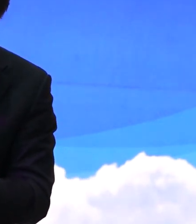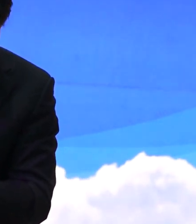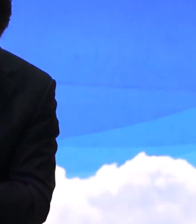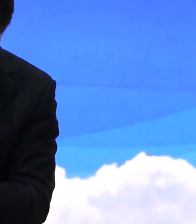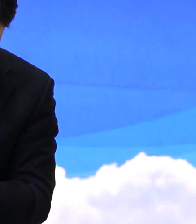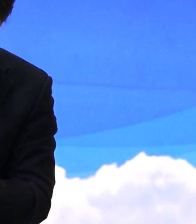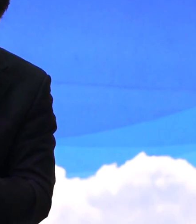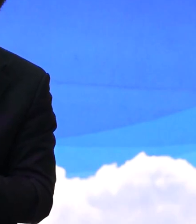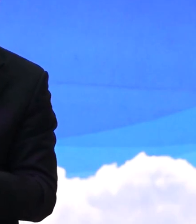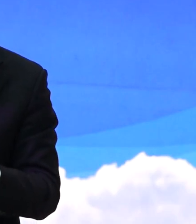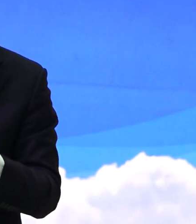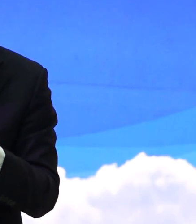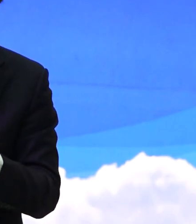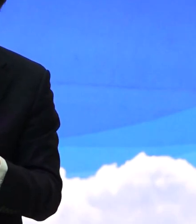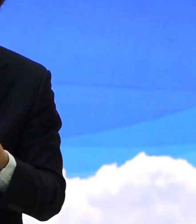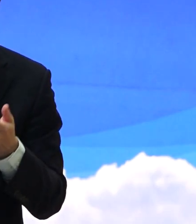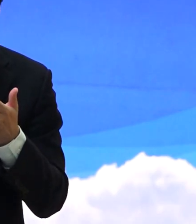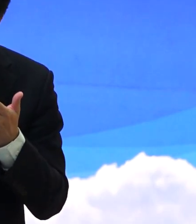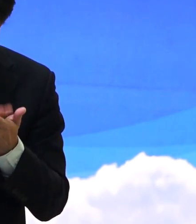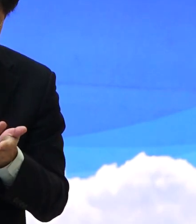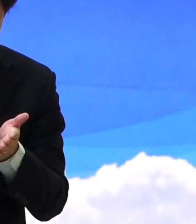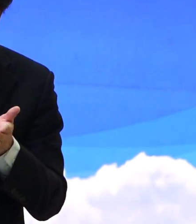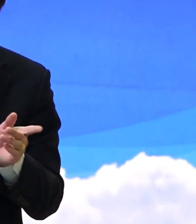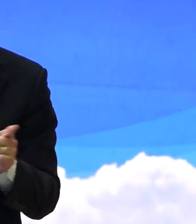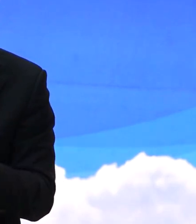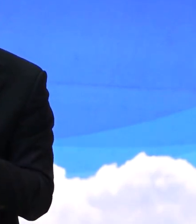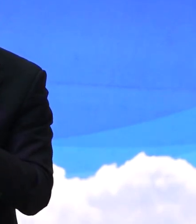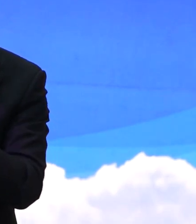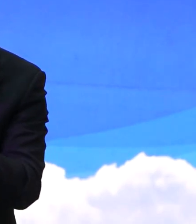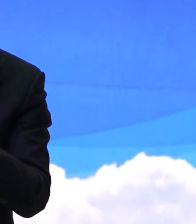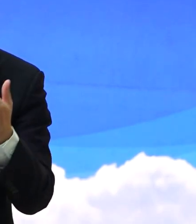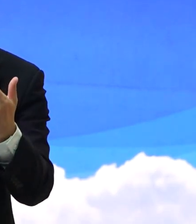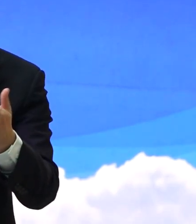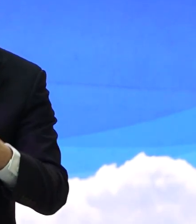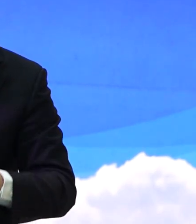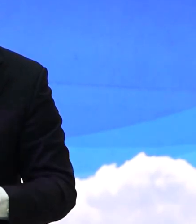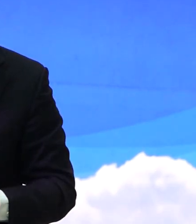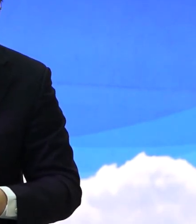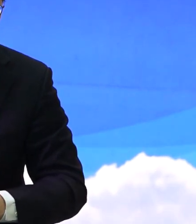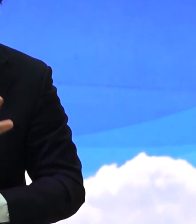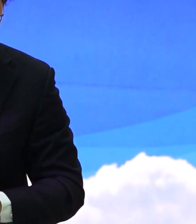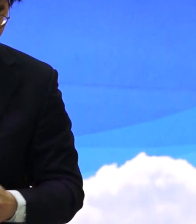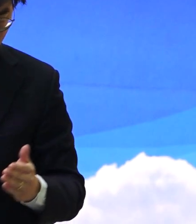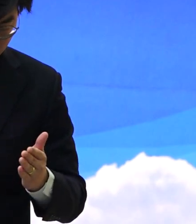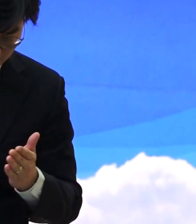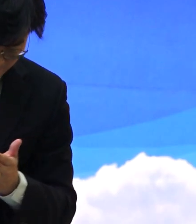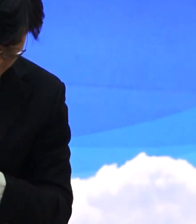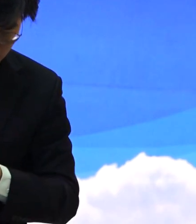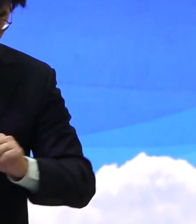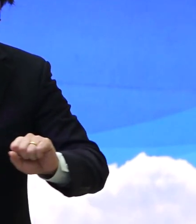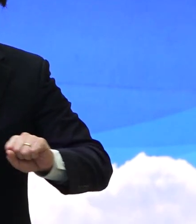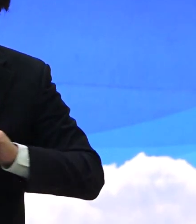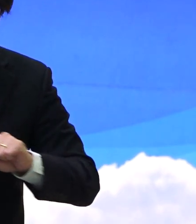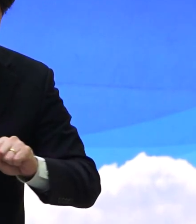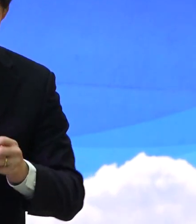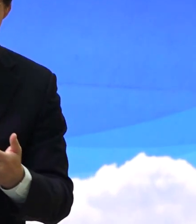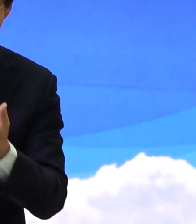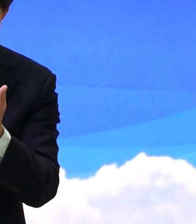드렸습니다. 우리가 드린 모든 예물들 또 우리의 결단과 우리 인생을 주님께서 사용하여 주셔서 우리를